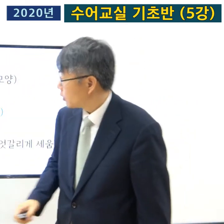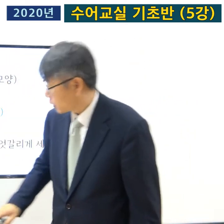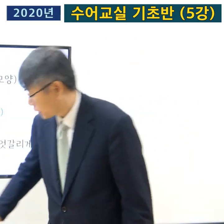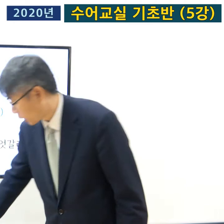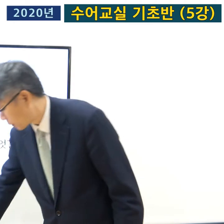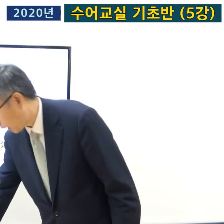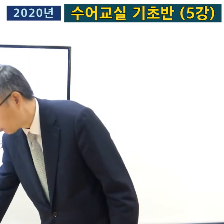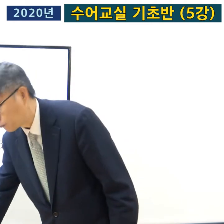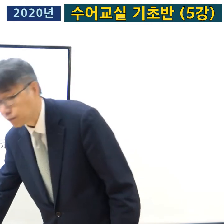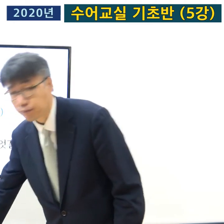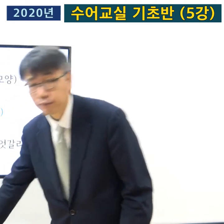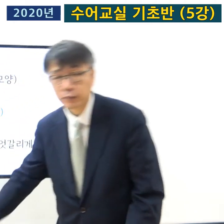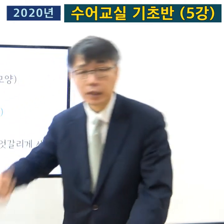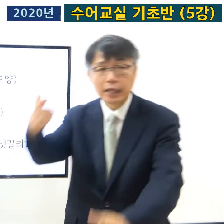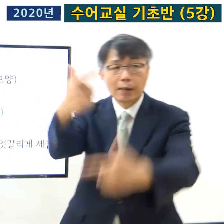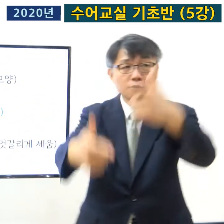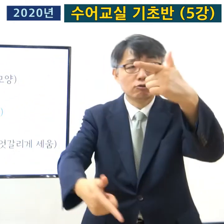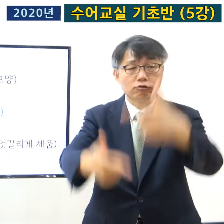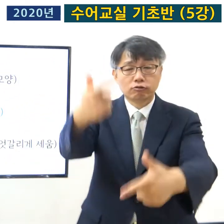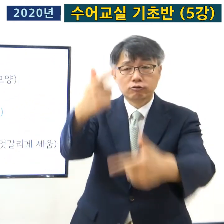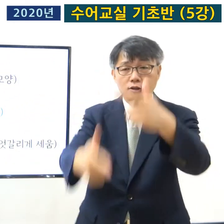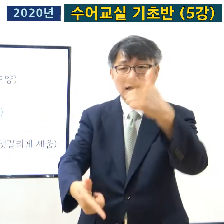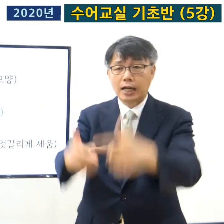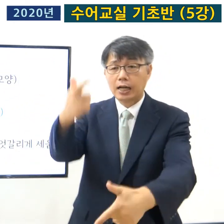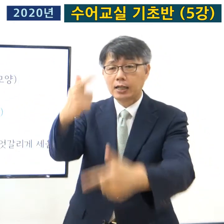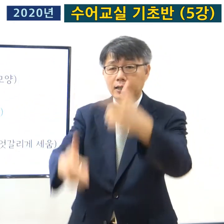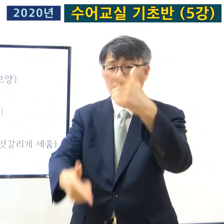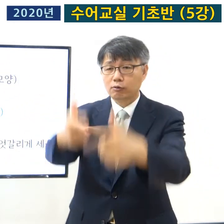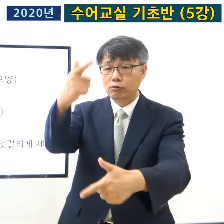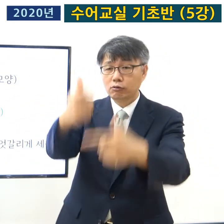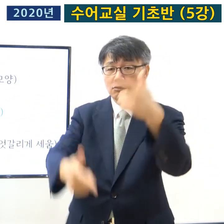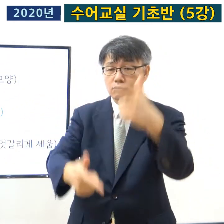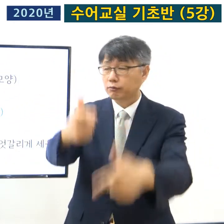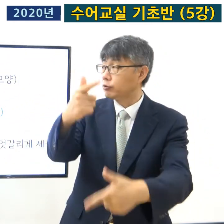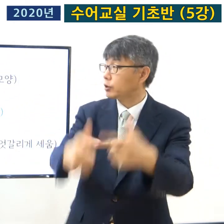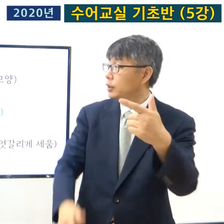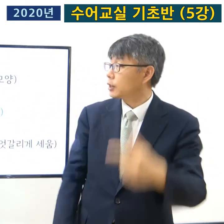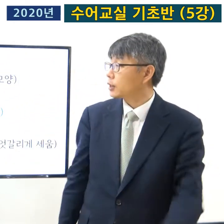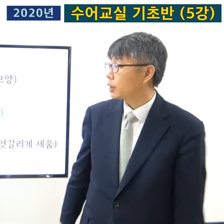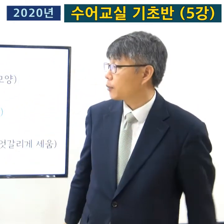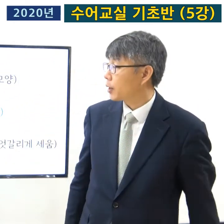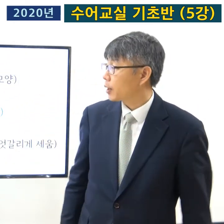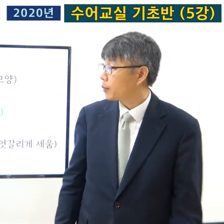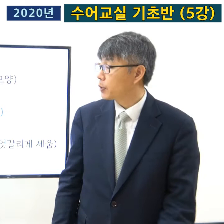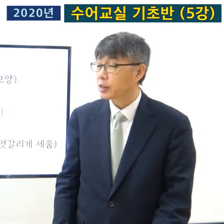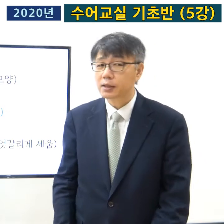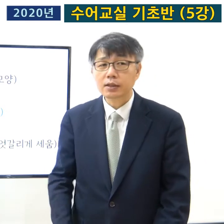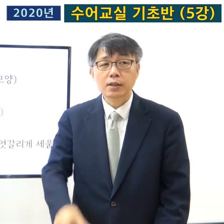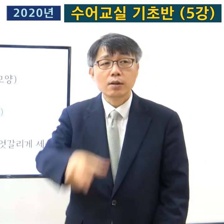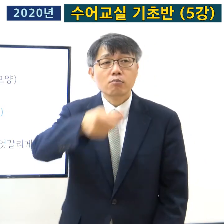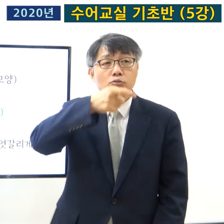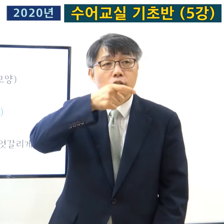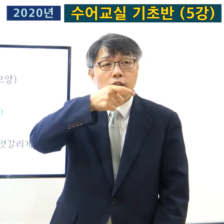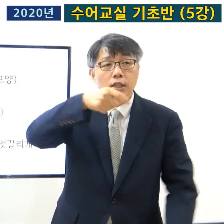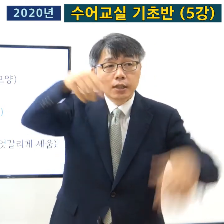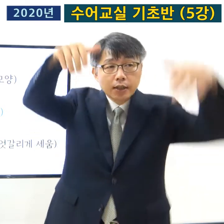그 다음 나무. 자, 나무. 그 다음에 비는 물이